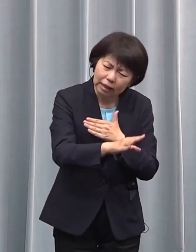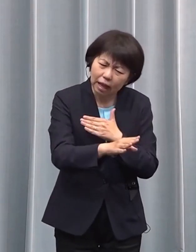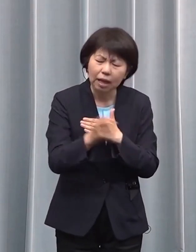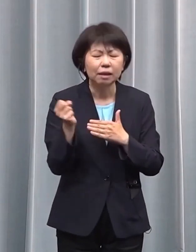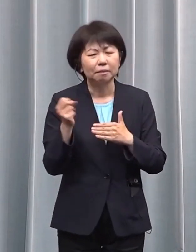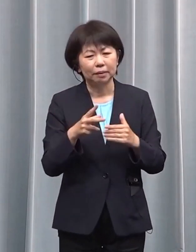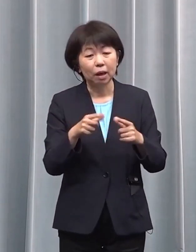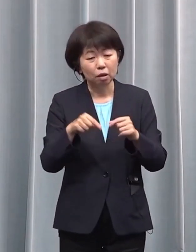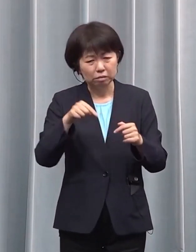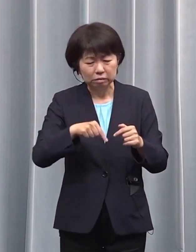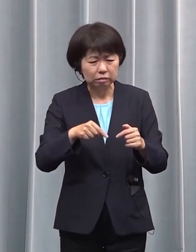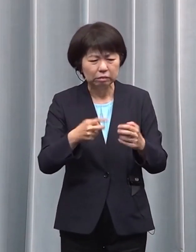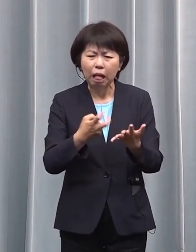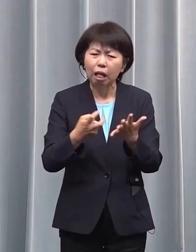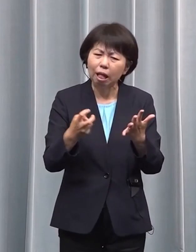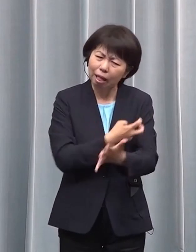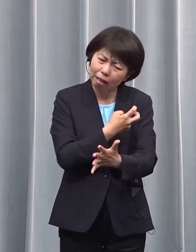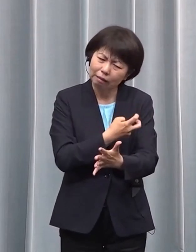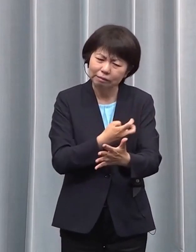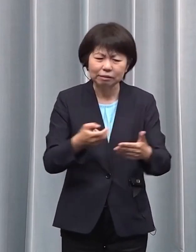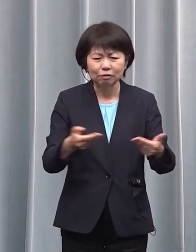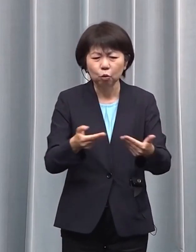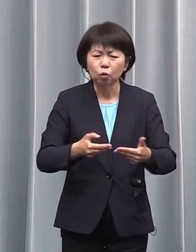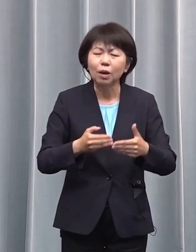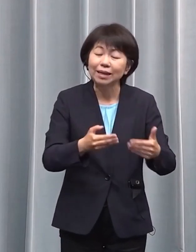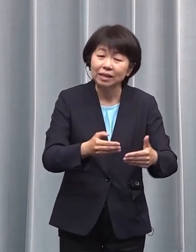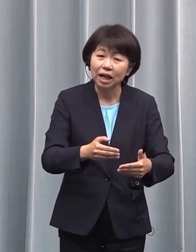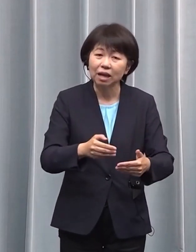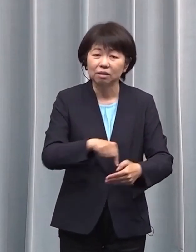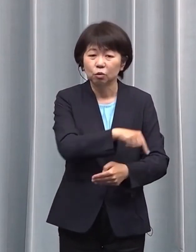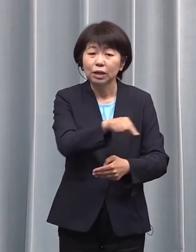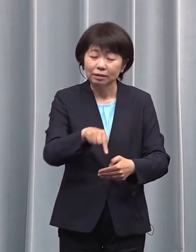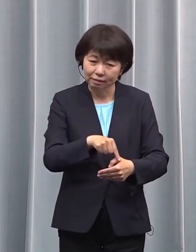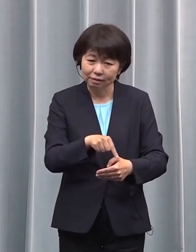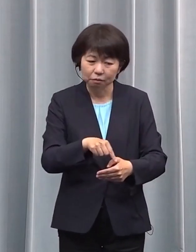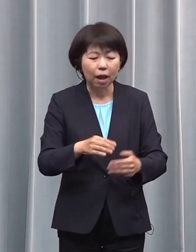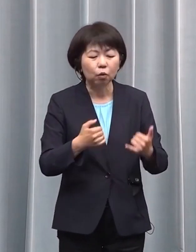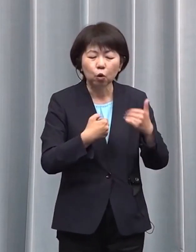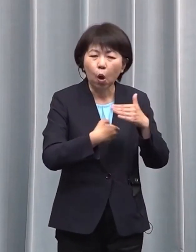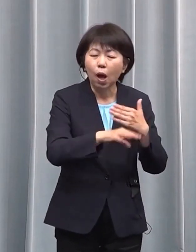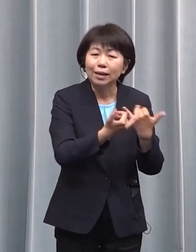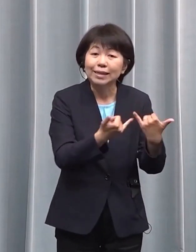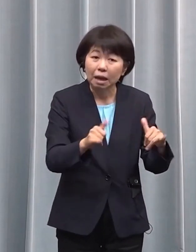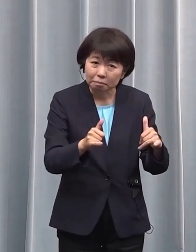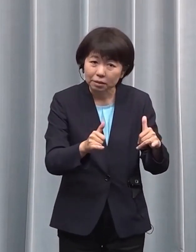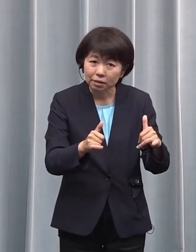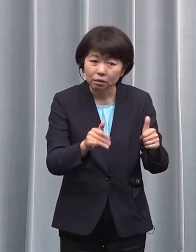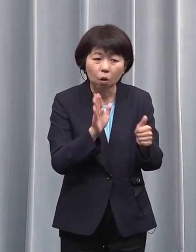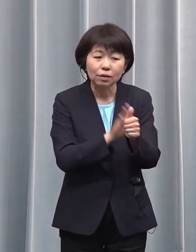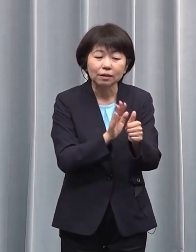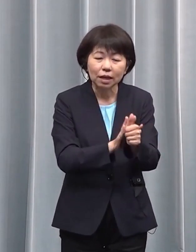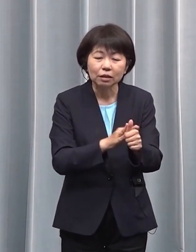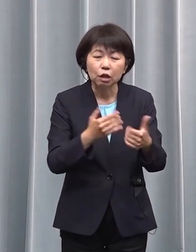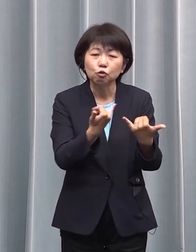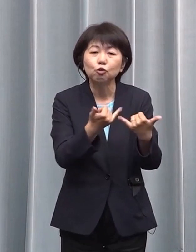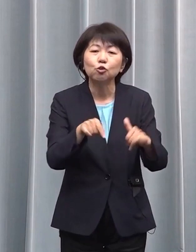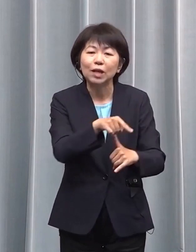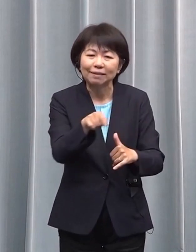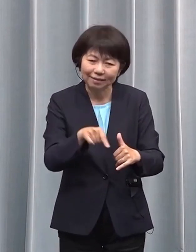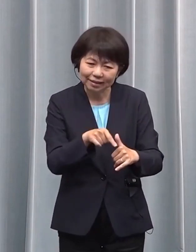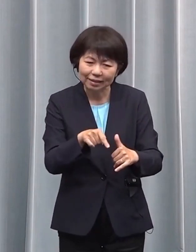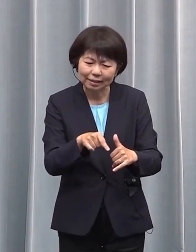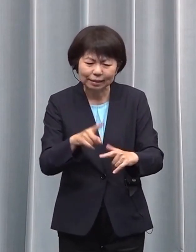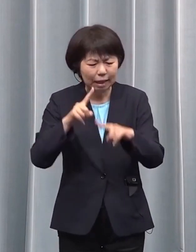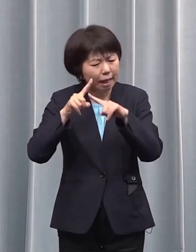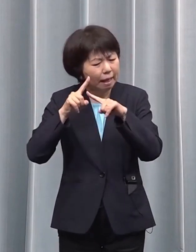その管理措置をして支えている市民および弁護士等々に10万以下の過料、罰金を課すというですね、あ